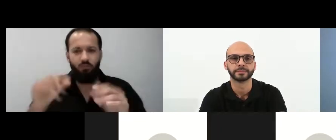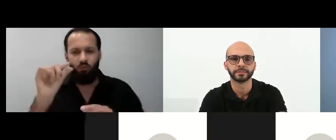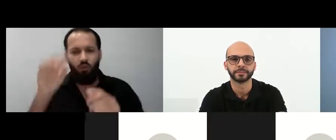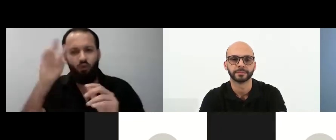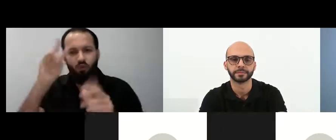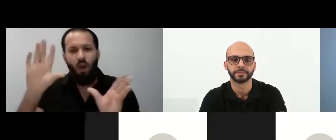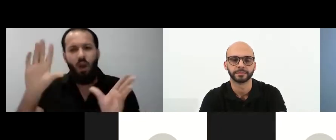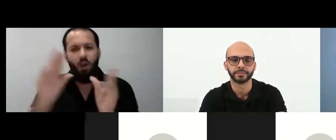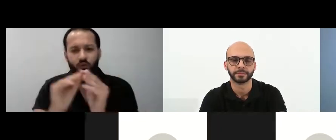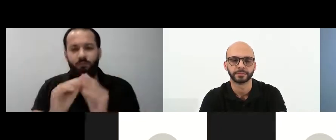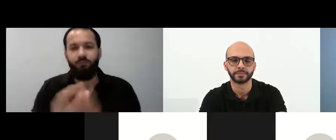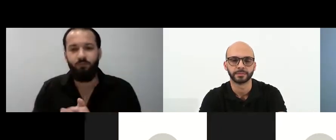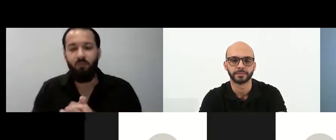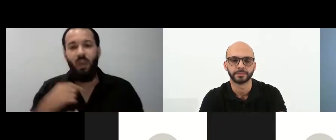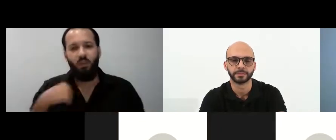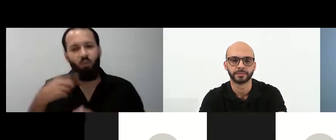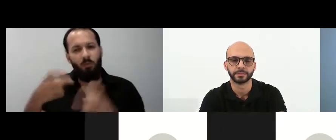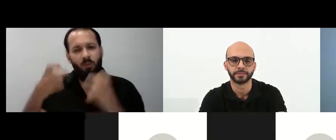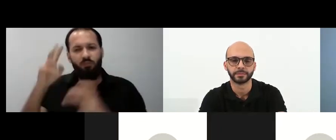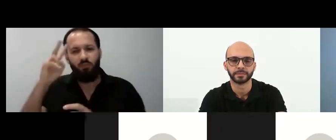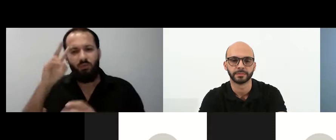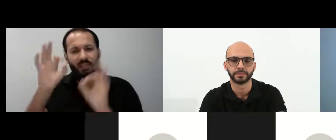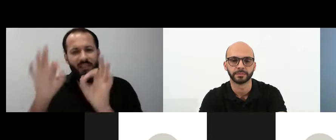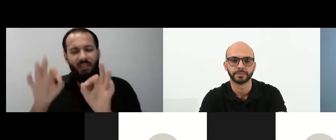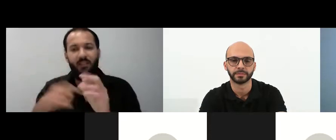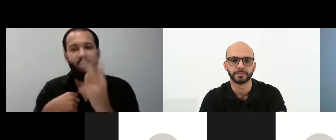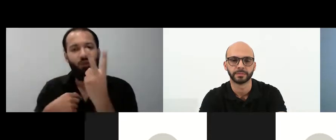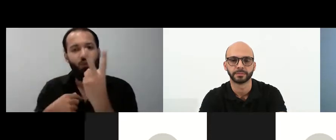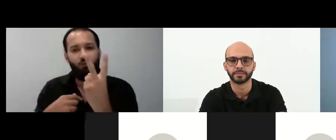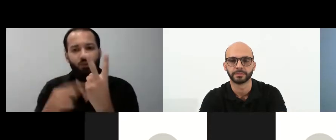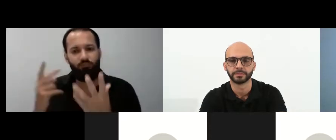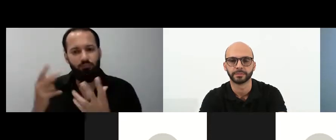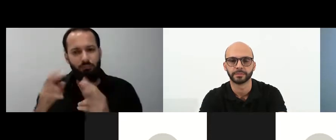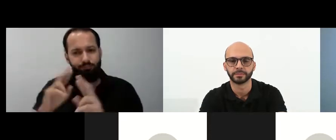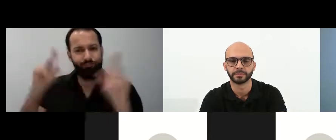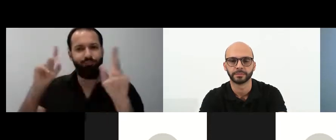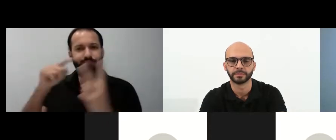relação ao passado. Eu vou falar um pouquinho, né? Eu vou resumir uma história